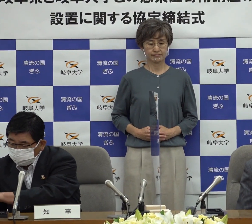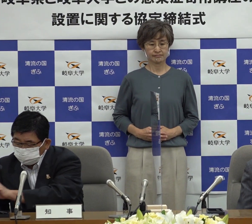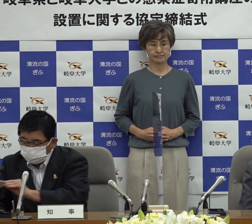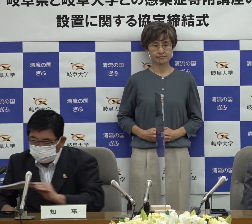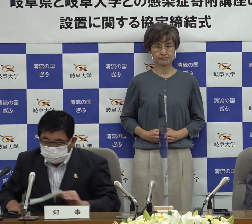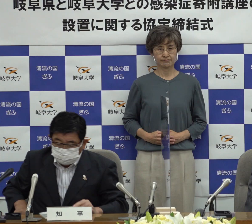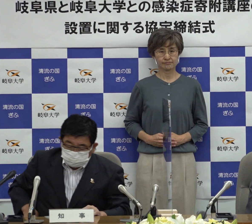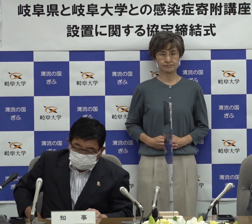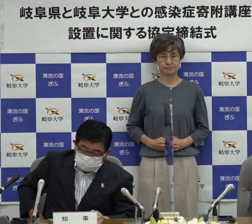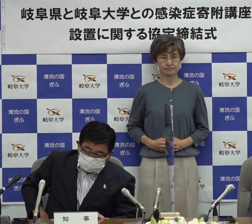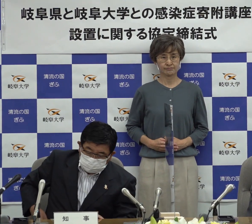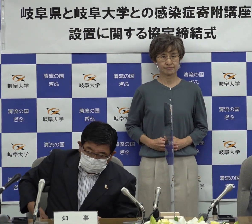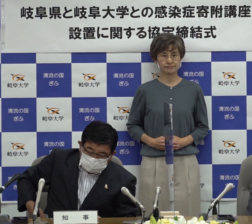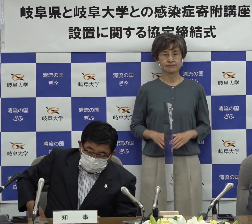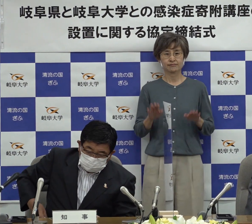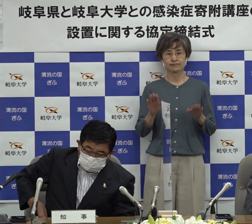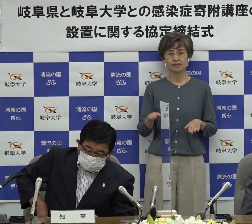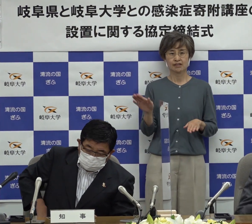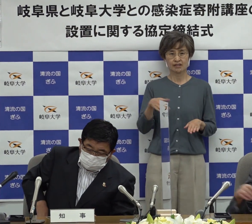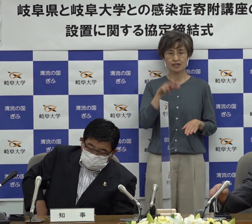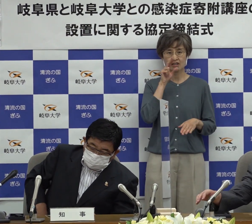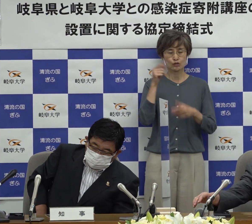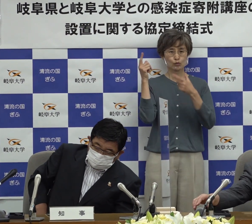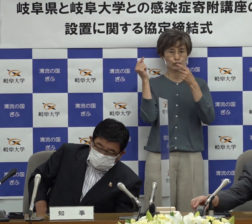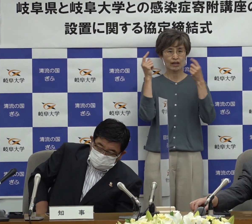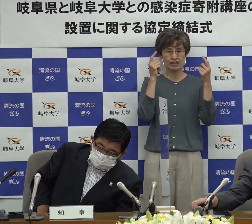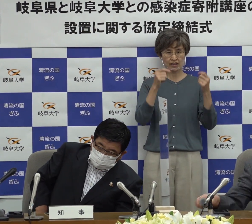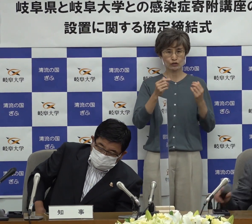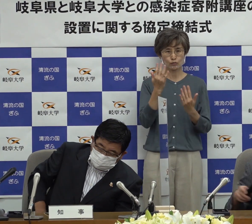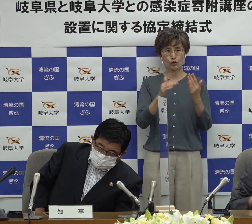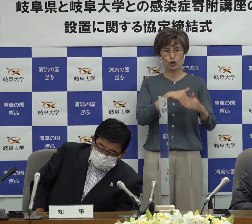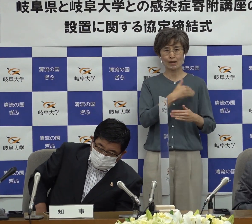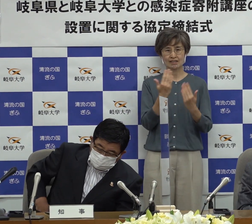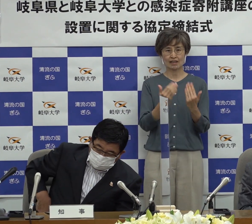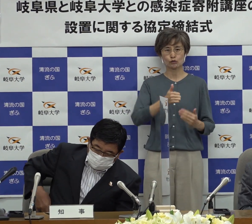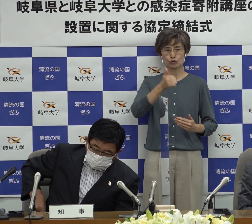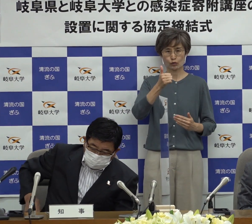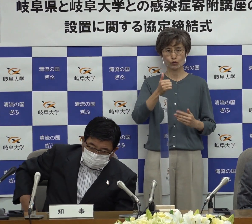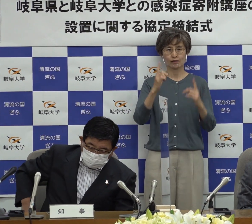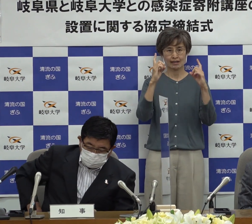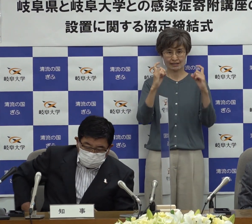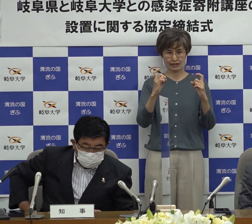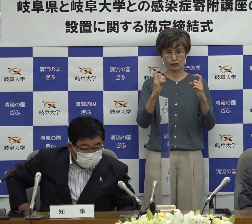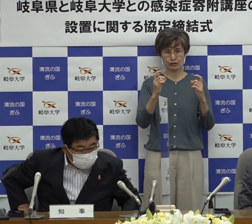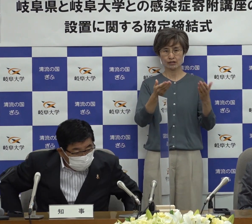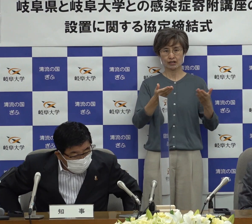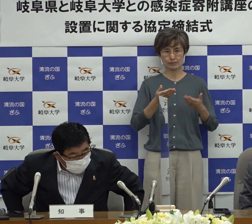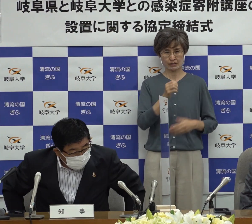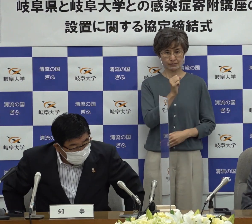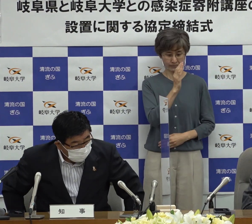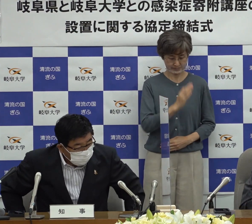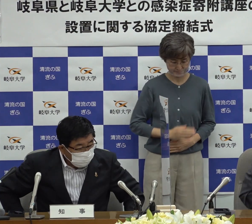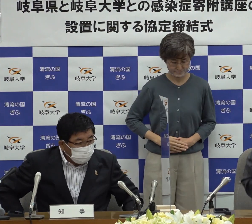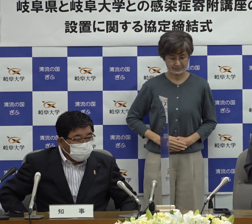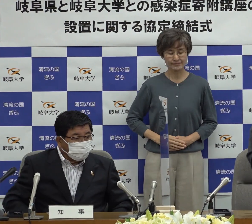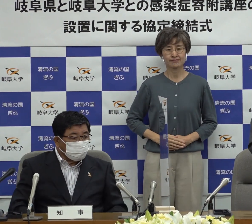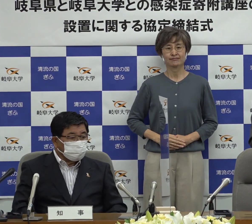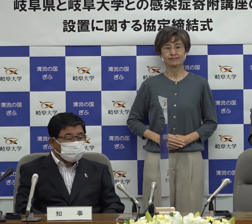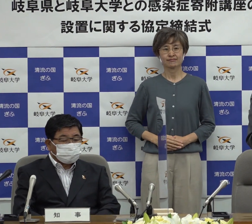はい、それではここで岐阜大学森脇学長からご挨拶をいただきたいと存じます。よろしくお願いいたします。